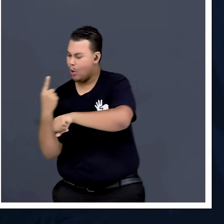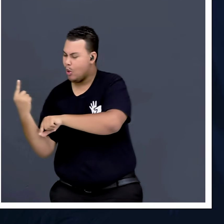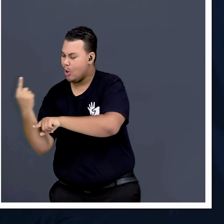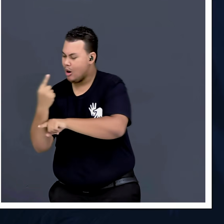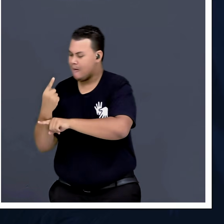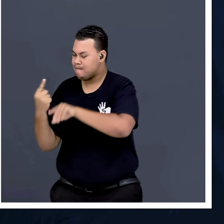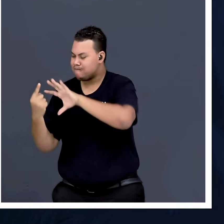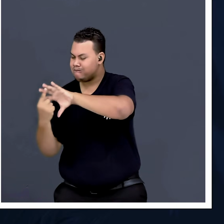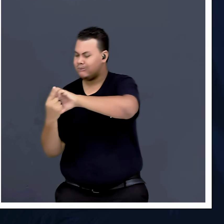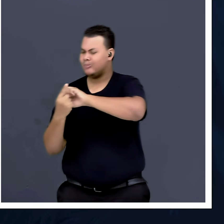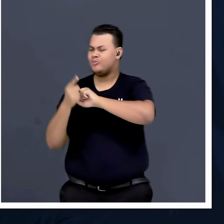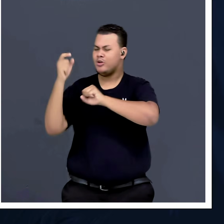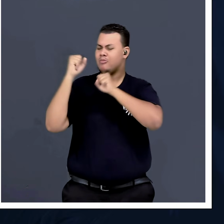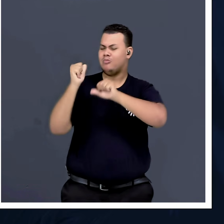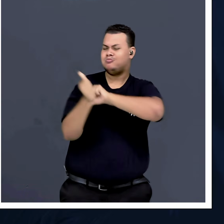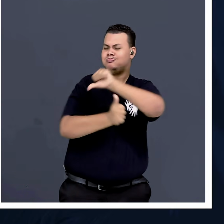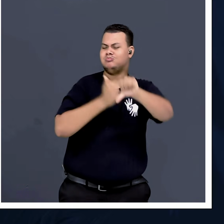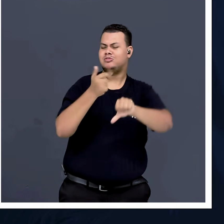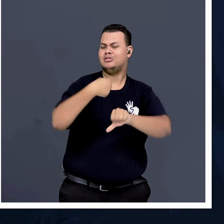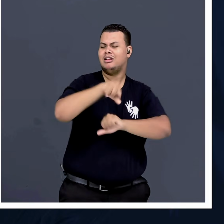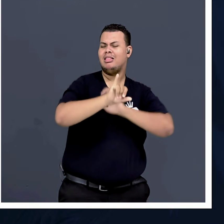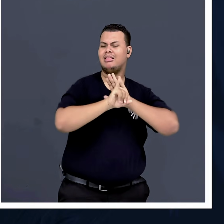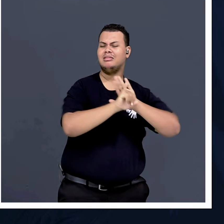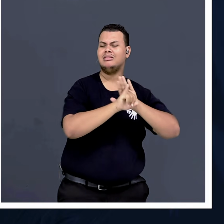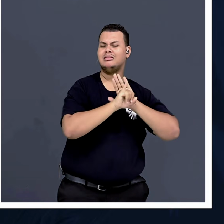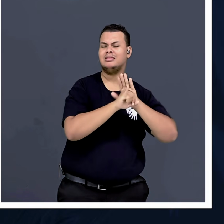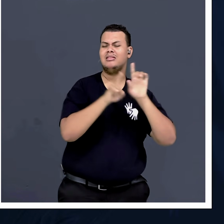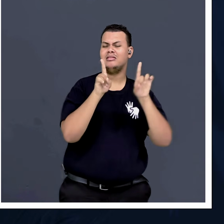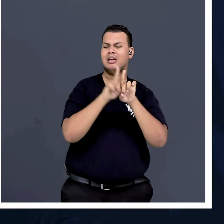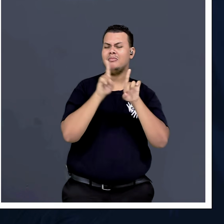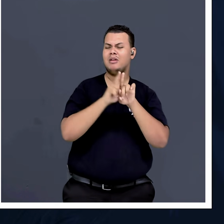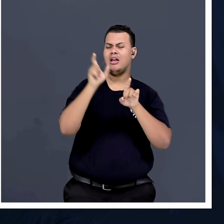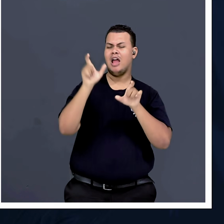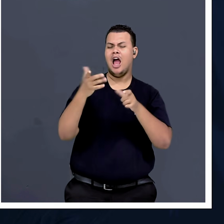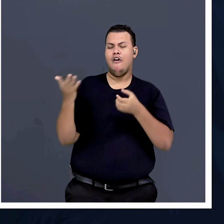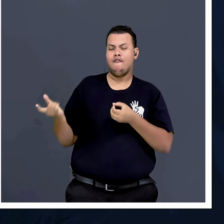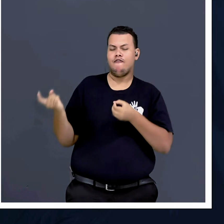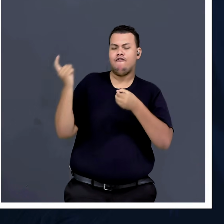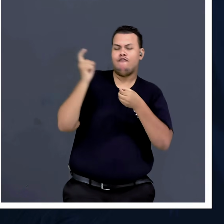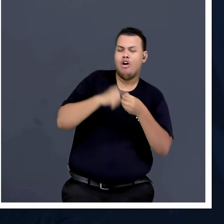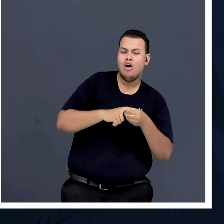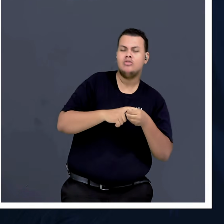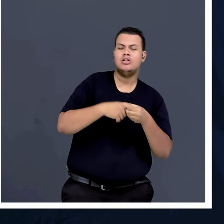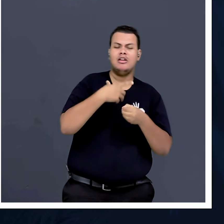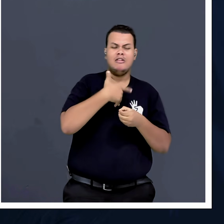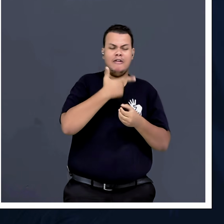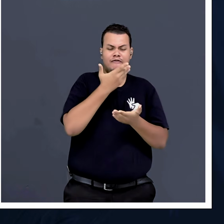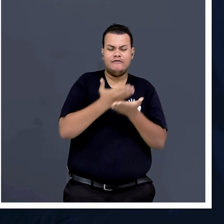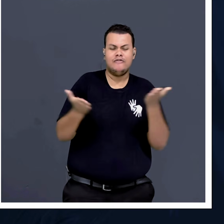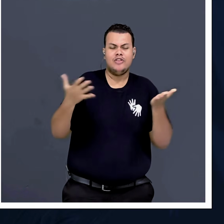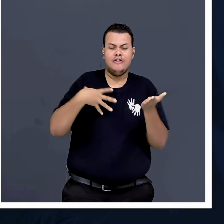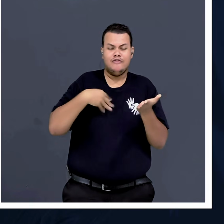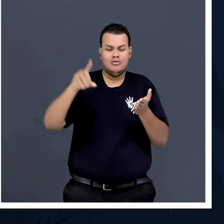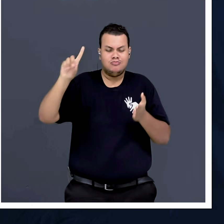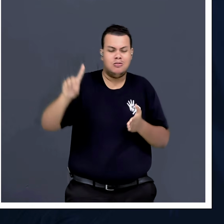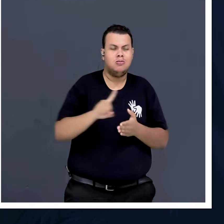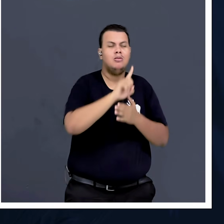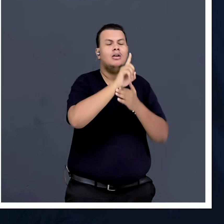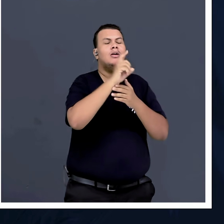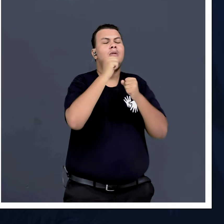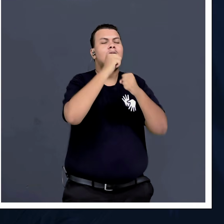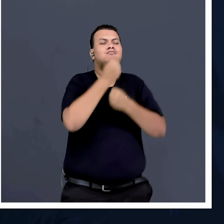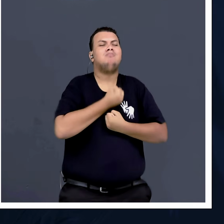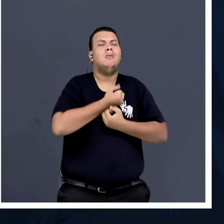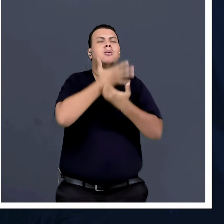Cure a identidade dos Teus filhos. Que a filha volte para o colo do Pai e diga: eu estou aqui,